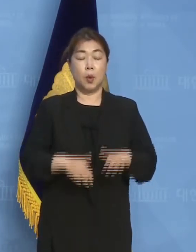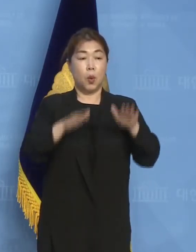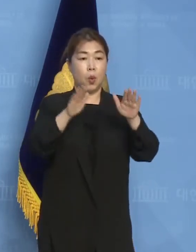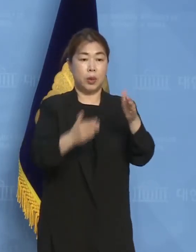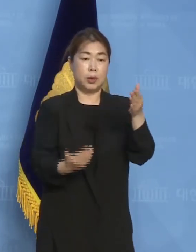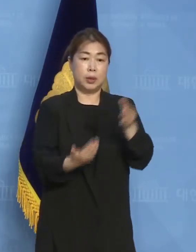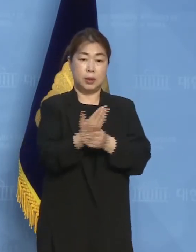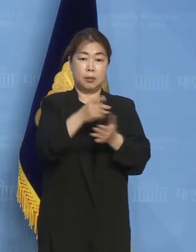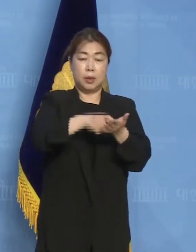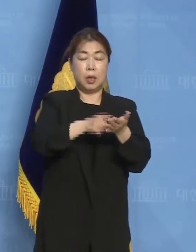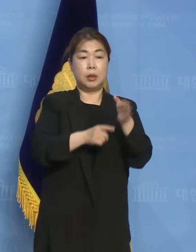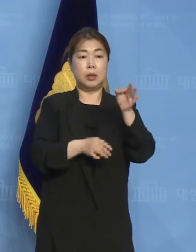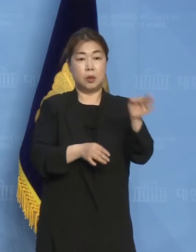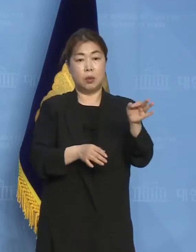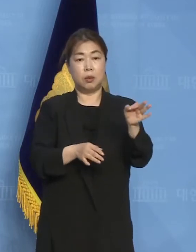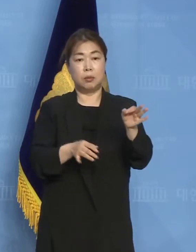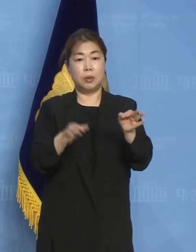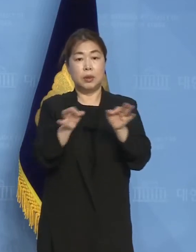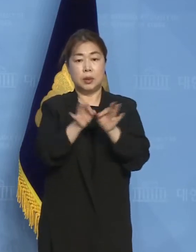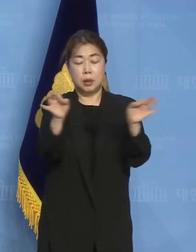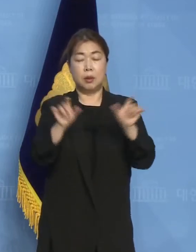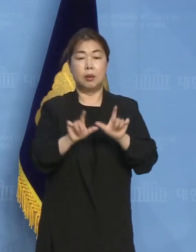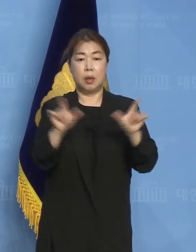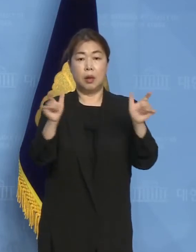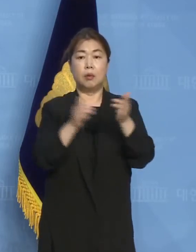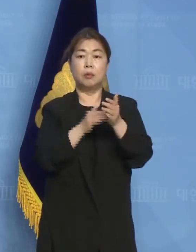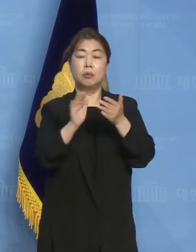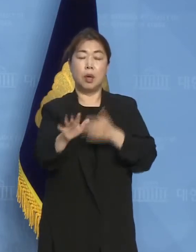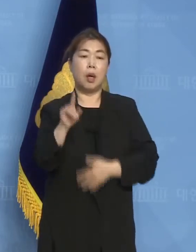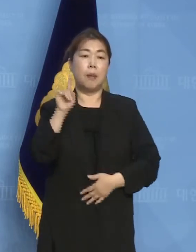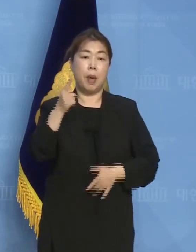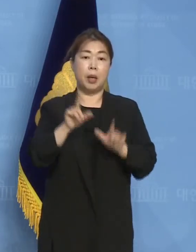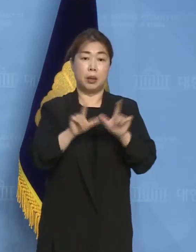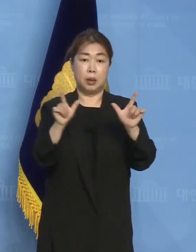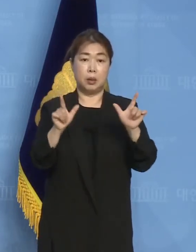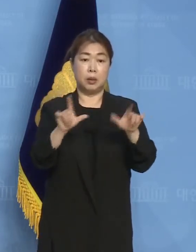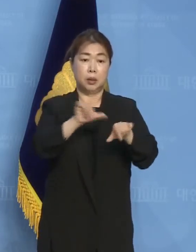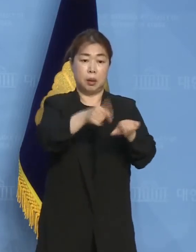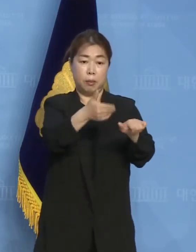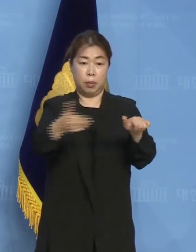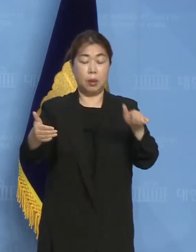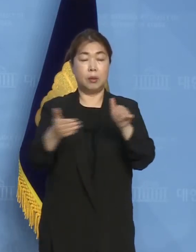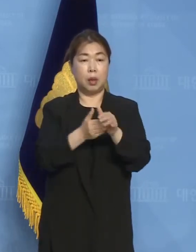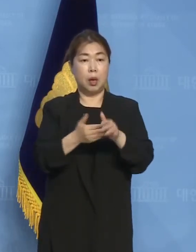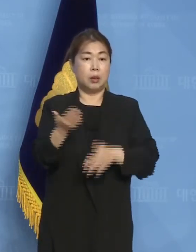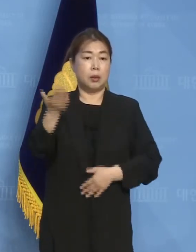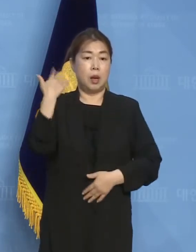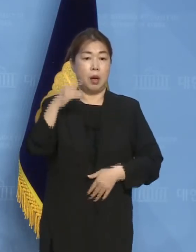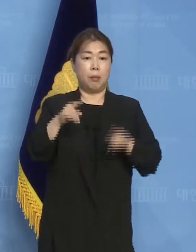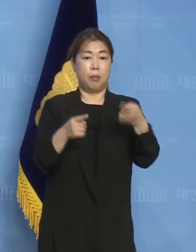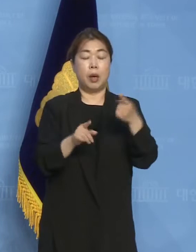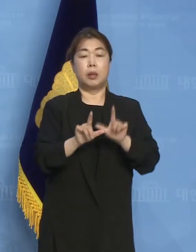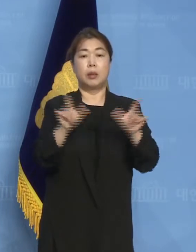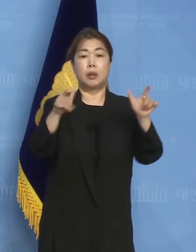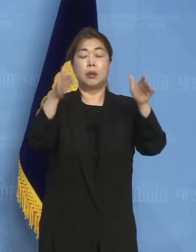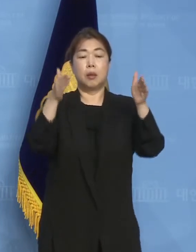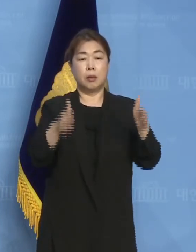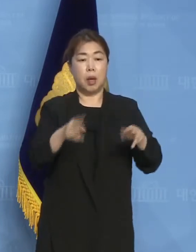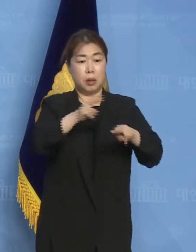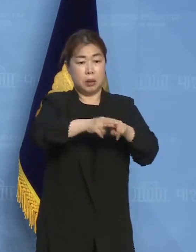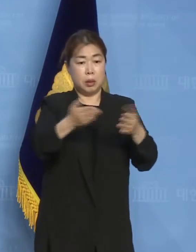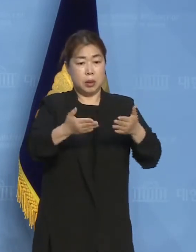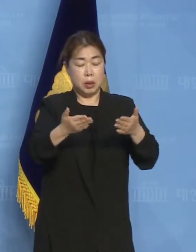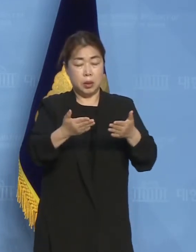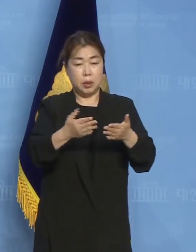오늘 긴급재난지원금이 지급된 지 100일이 지났습니다. 지난 100일 동안 긴급재난지원금은 일자리를